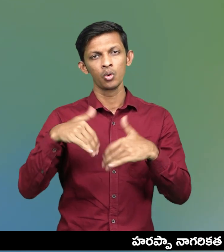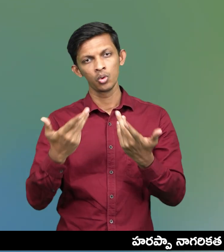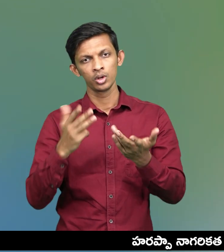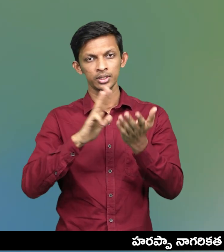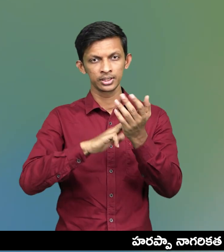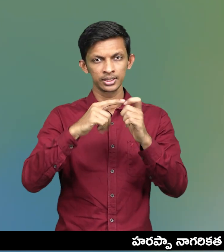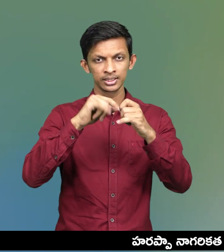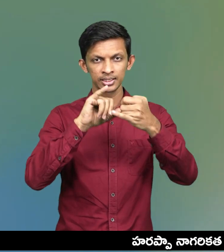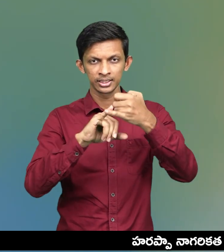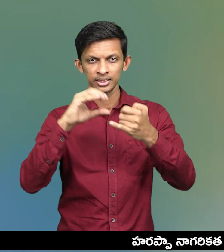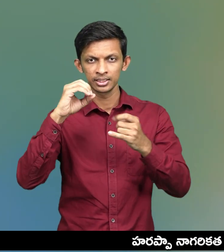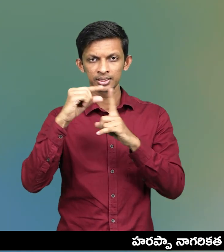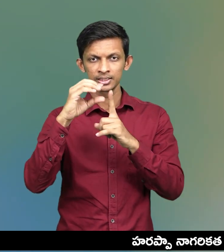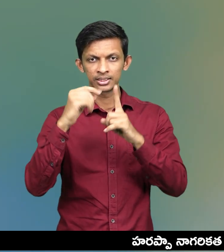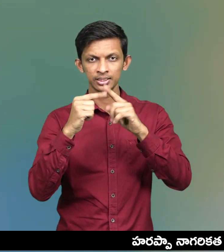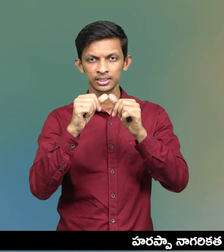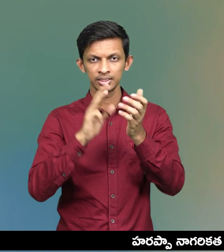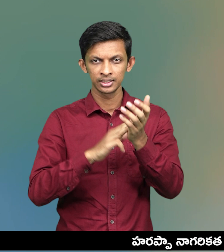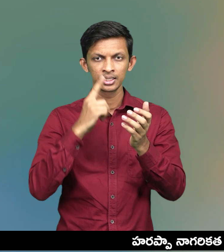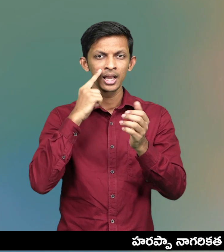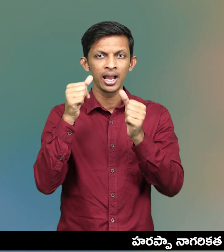లేదా మెసపటోమియా నాగరికత.